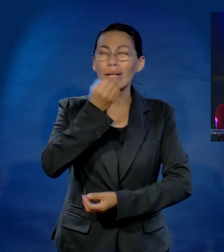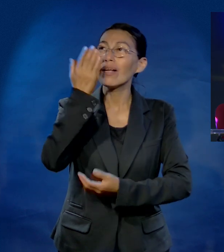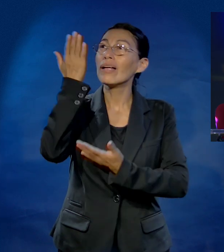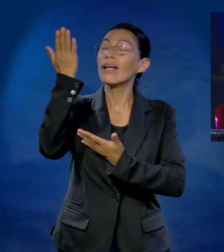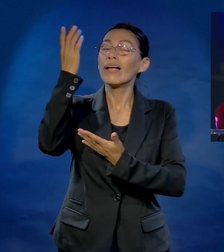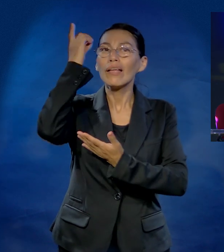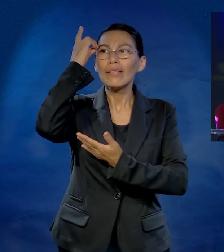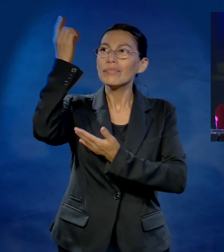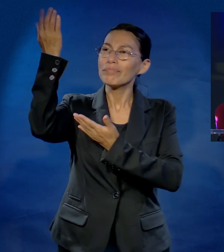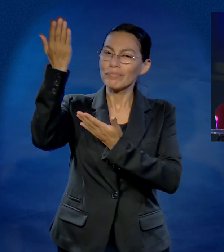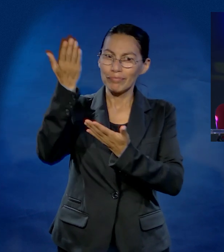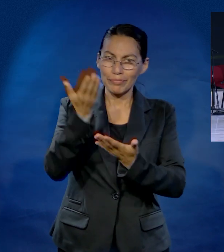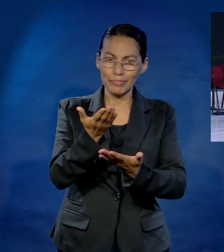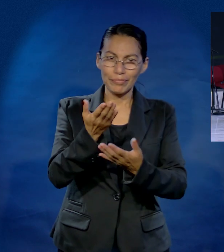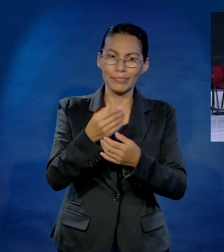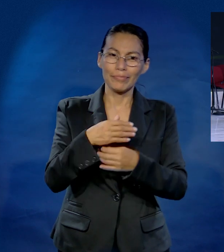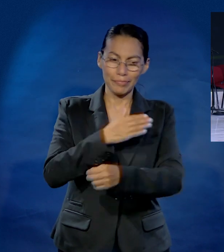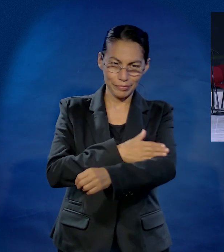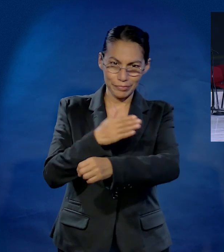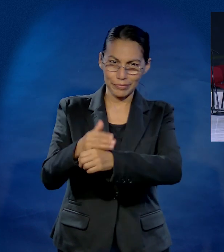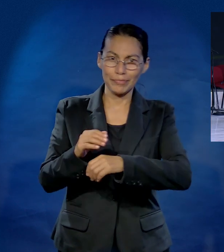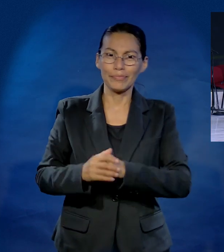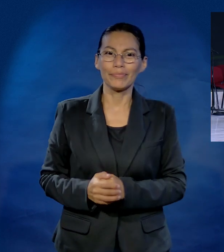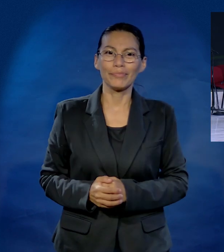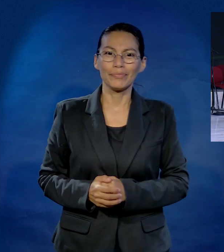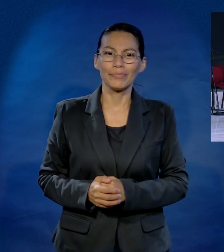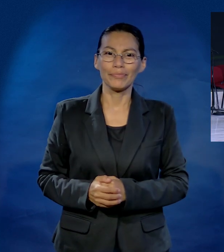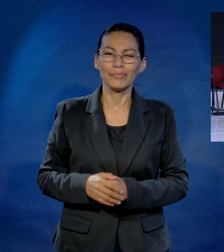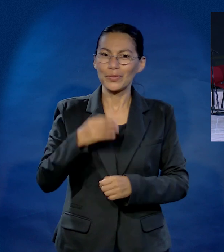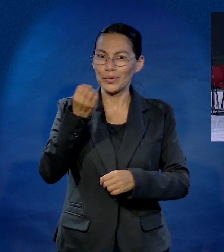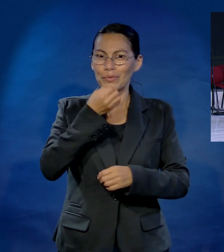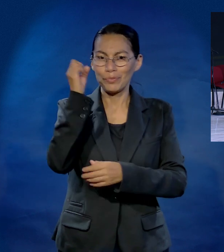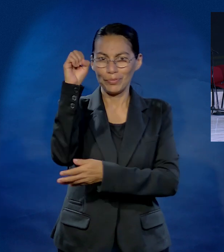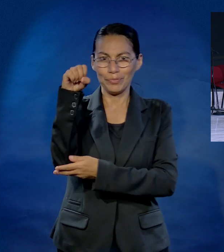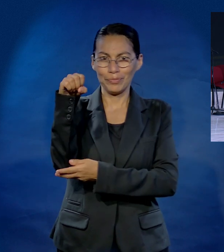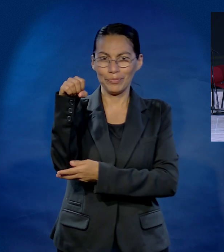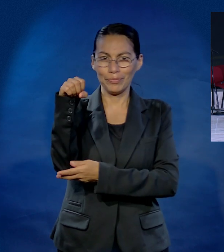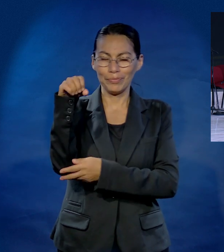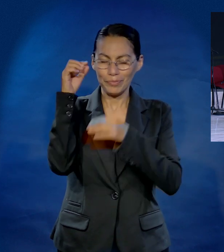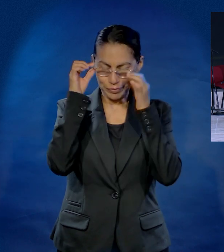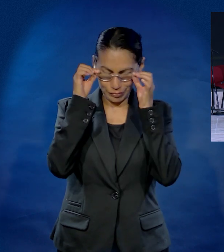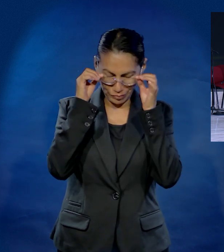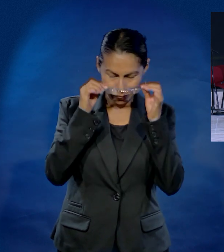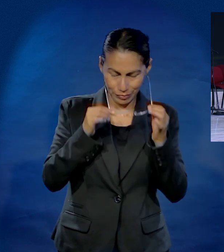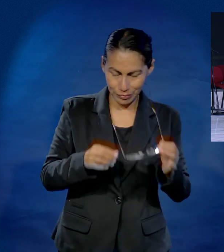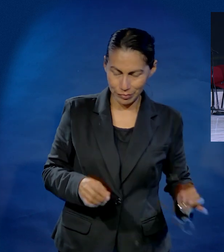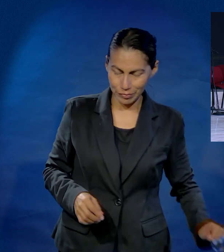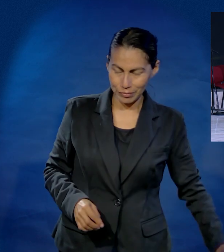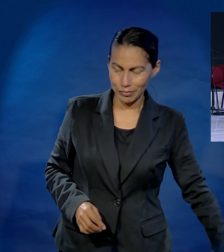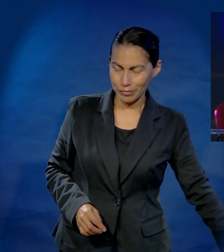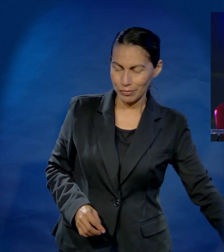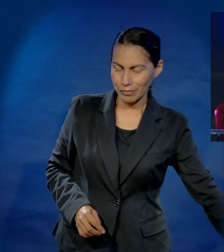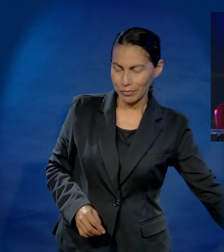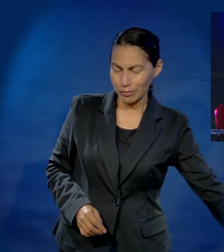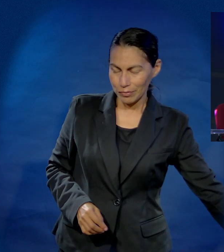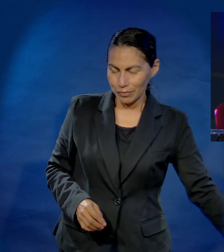juntos, a invitar la presencia de Dios con nosotros. Inclinemos el rostro para orar, por